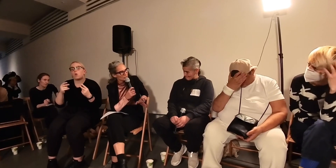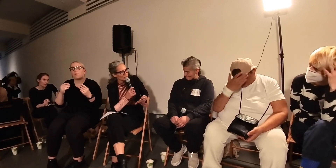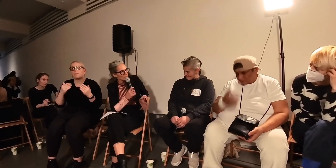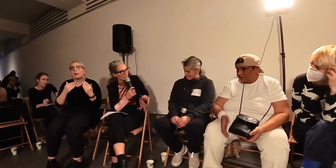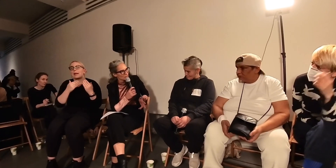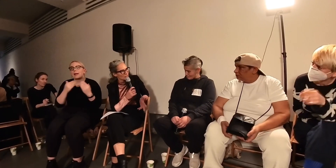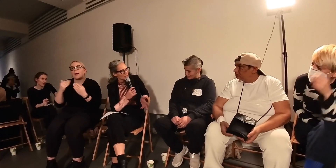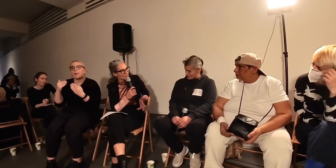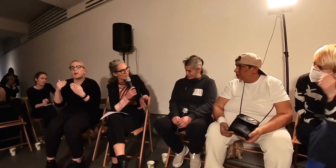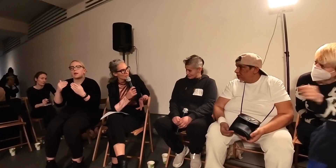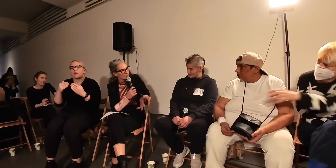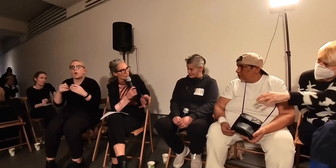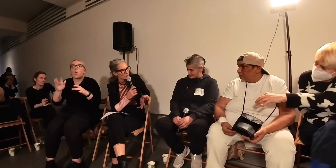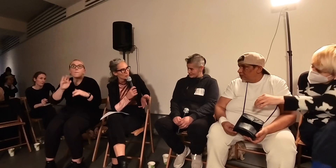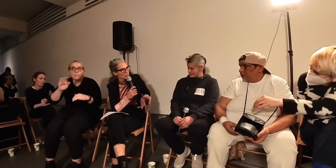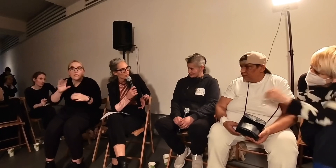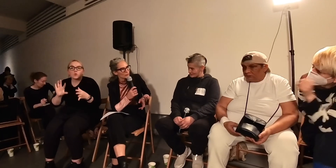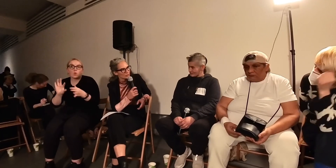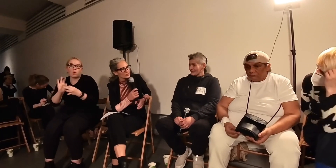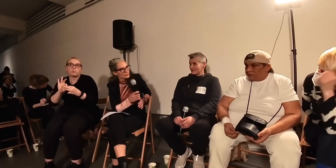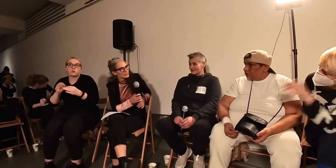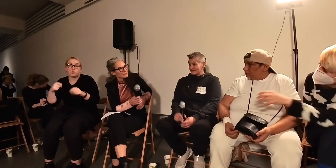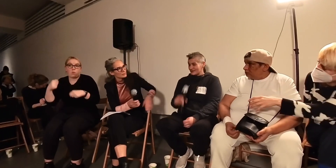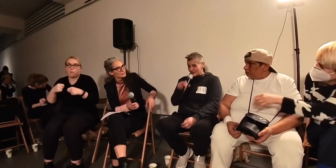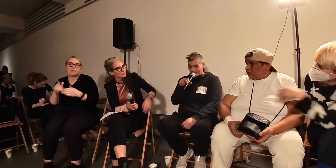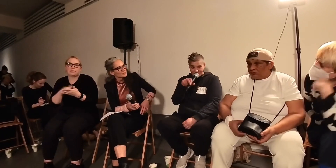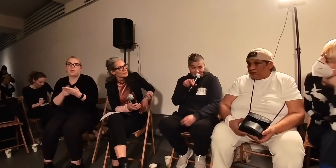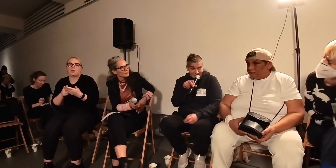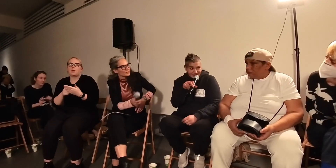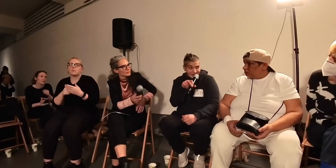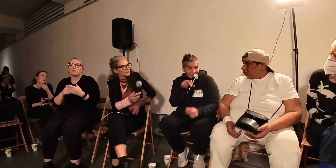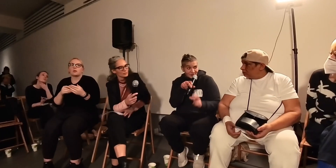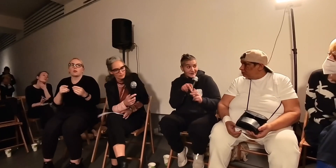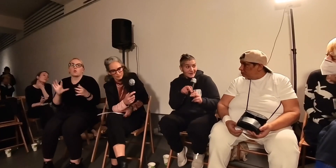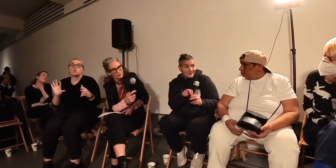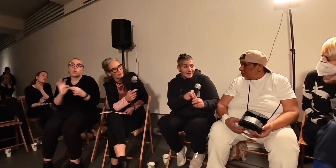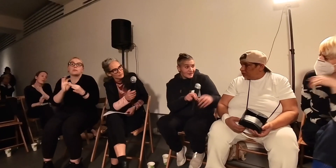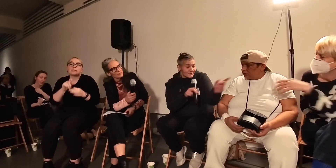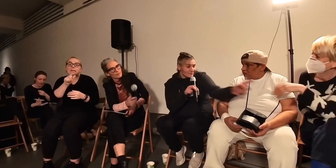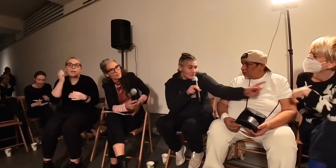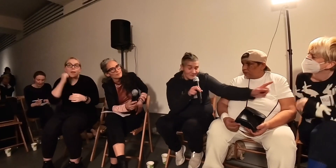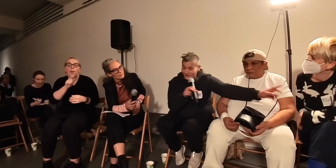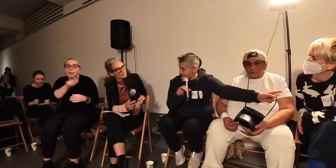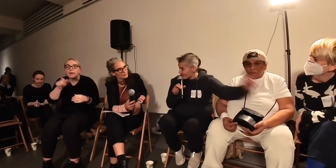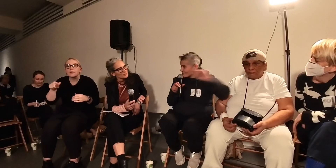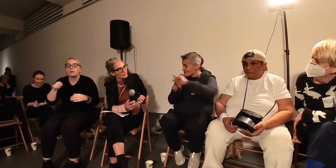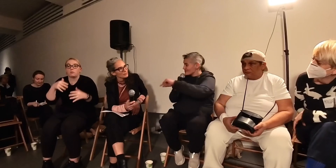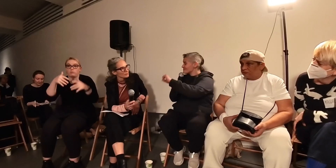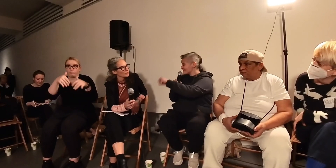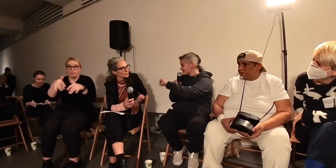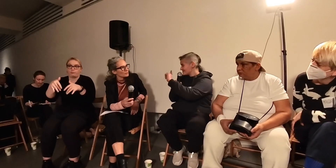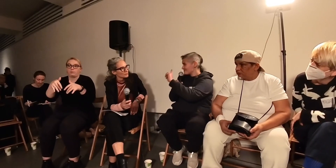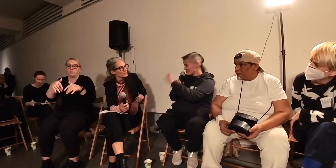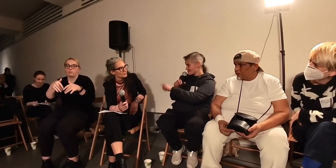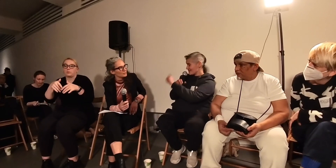vždycky je to o těch lidech konkrétních, kteří tam pracují, že jo. I o těch lidech, kteří tam chodí. Promiň, Magdo, já jenom